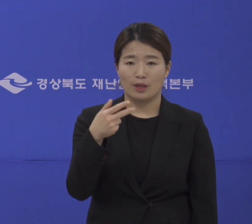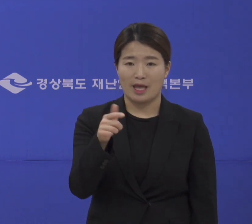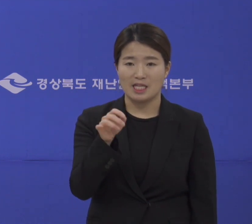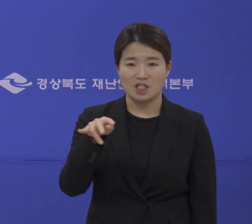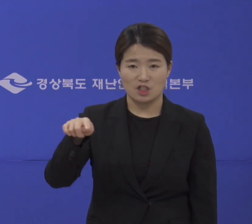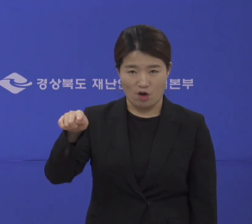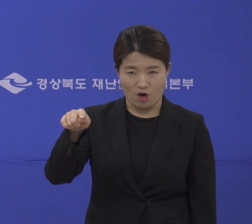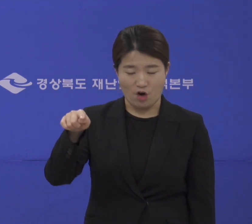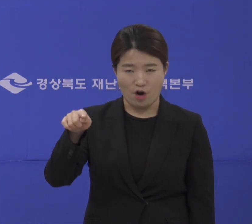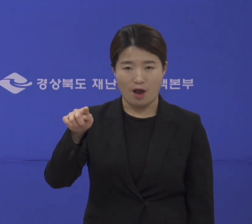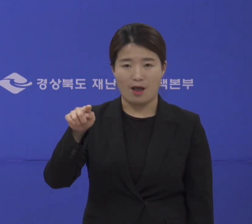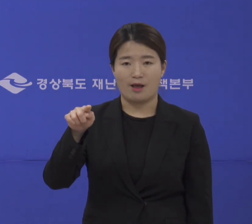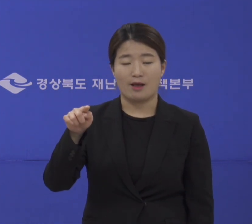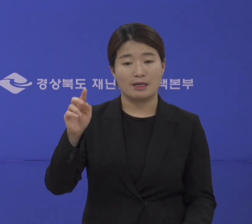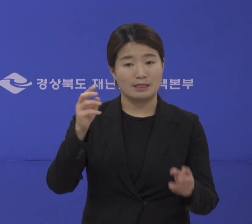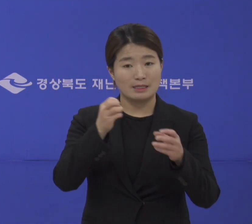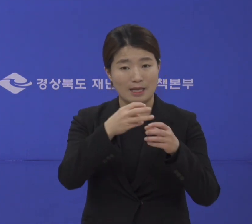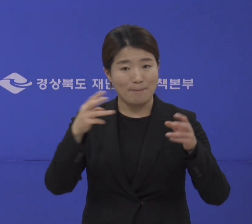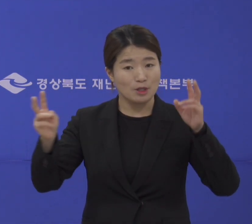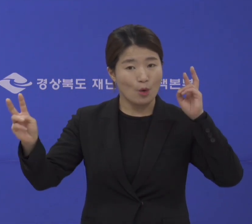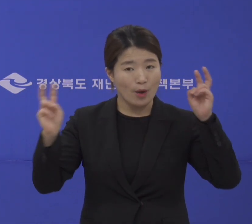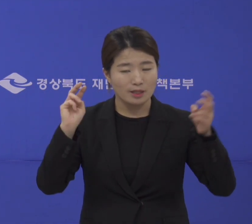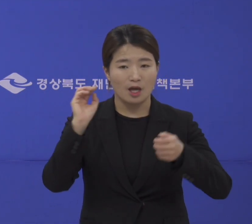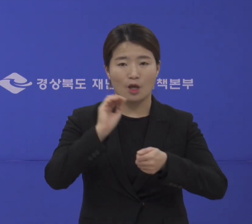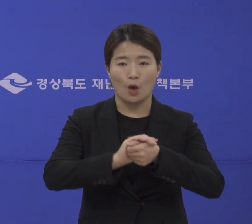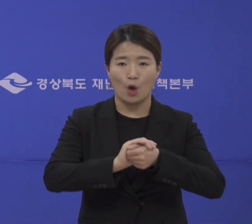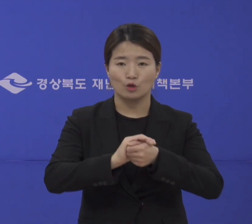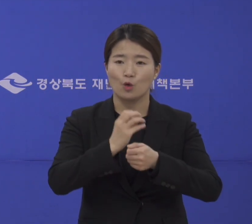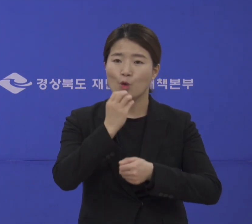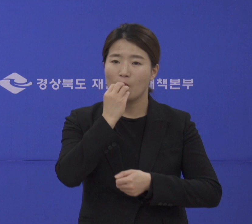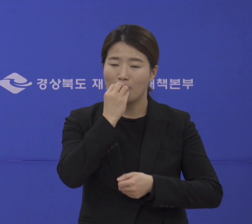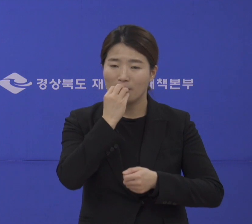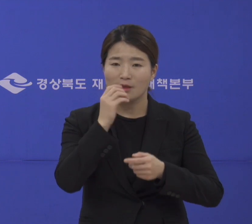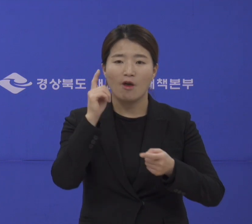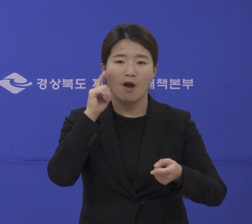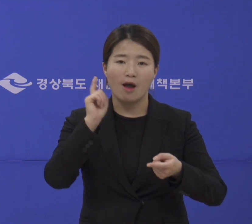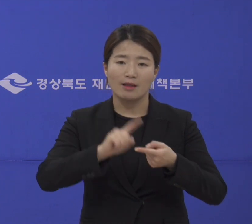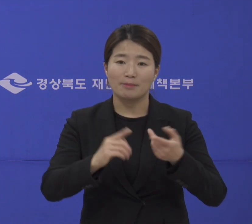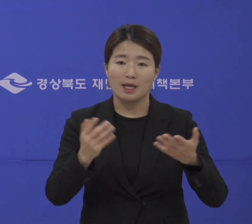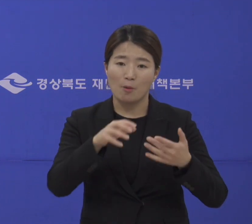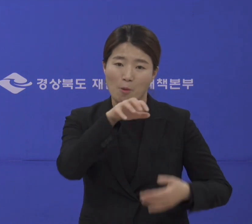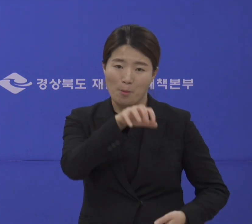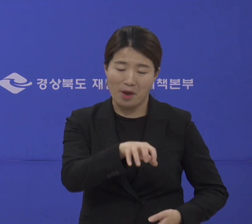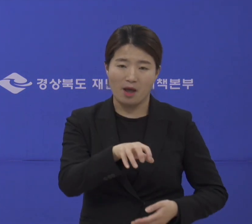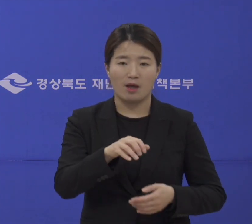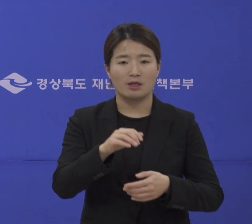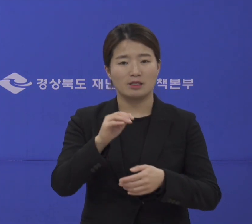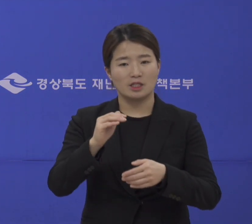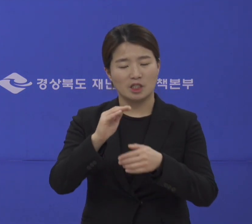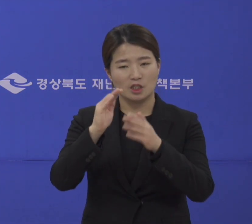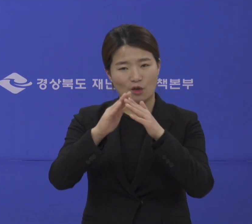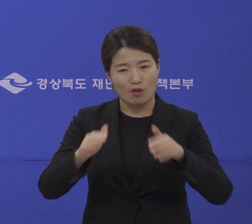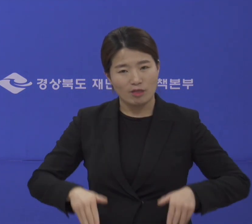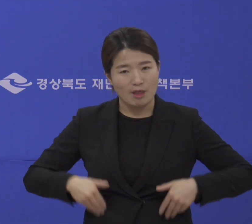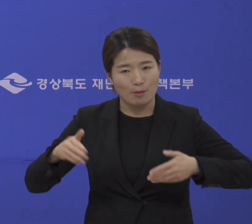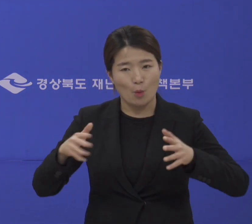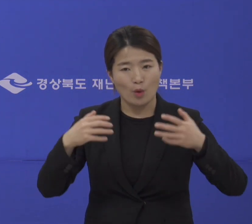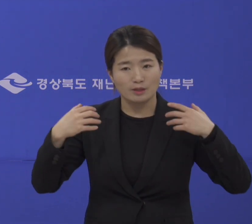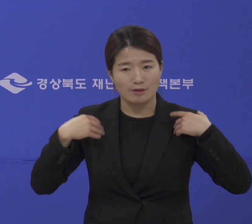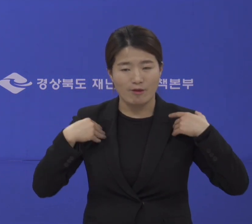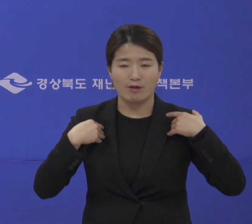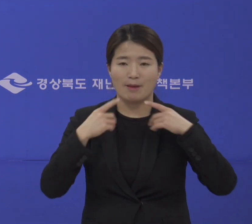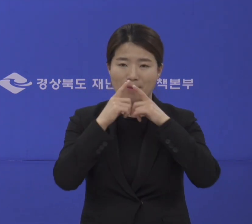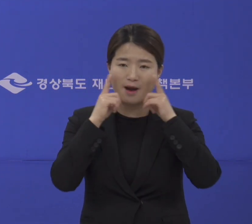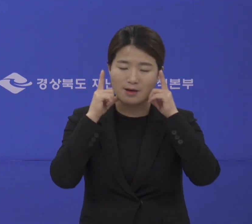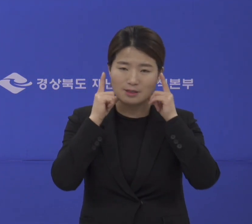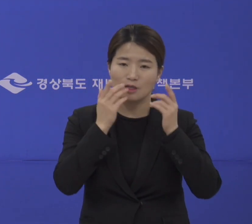네이처리퍼블릭, 삼성그룹, 경주시 토마토연합회 장목방, 전남 도청 등에서 마스크,